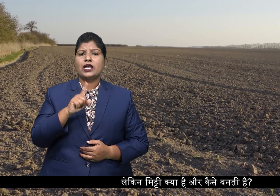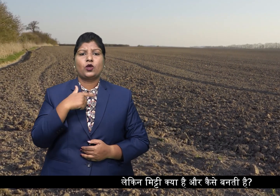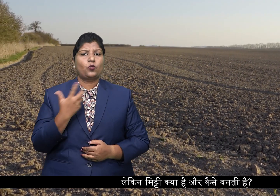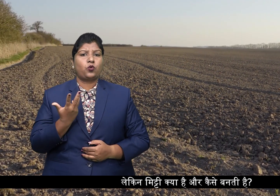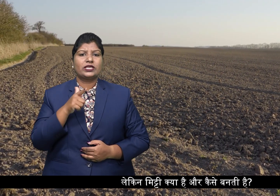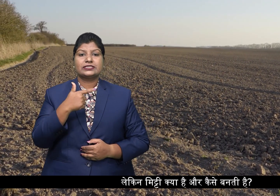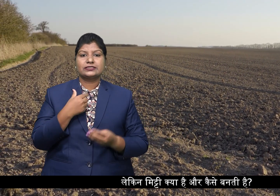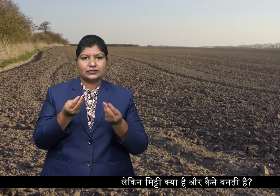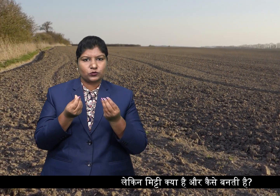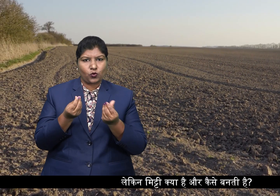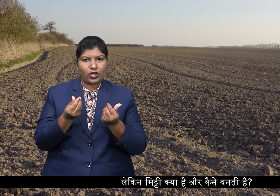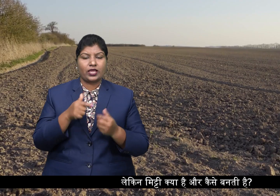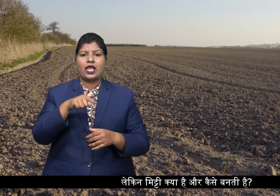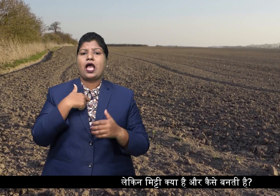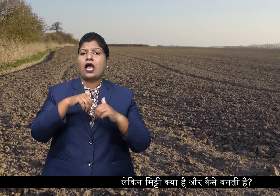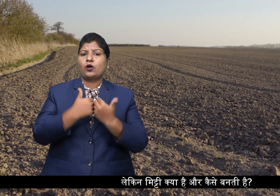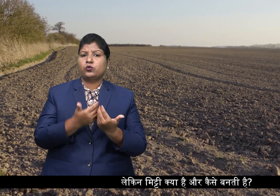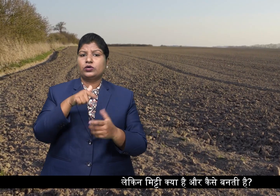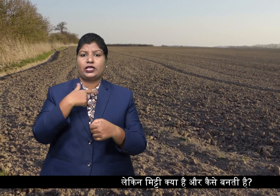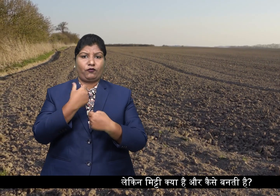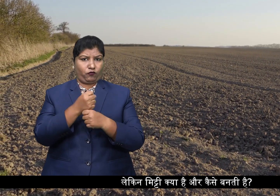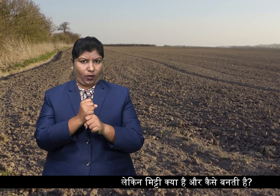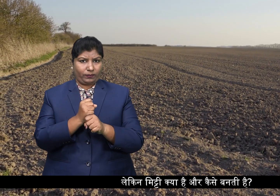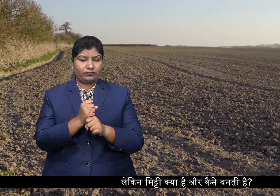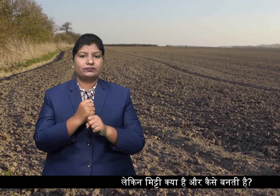लेकिन मिट्टी क्या है और कैसे बनती है?